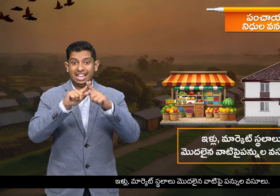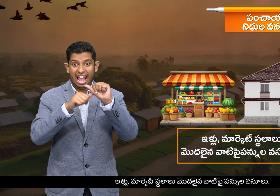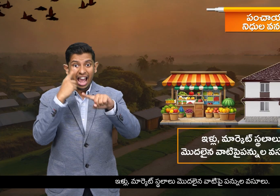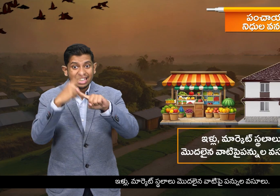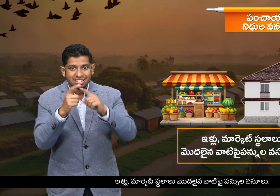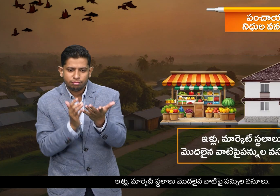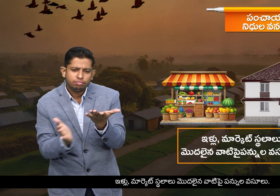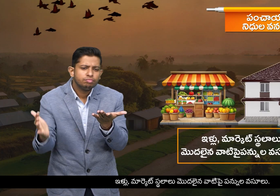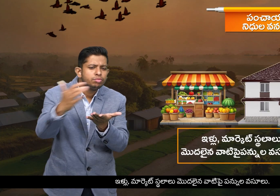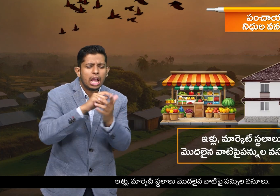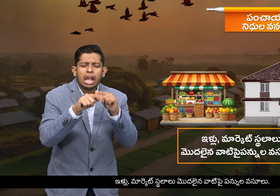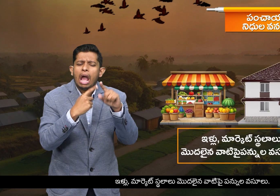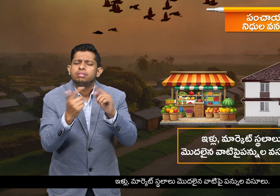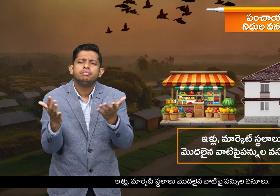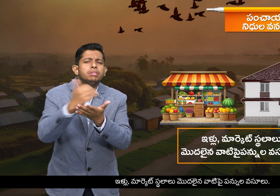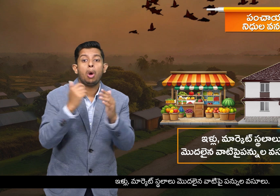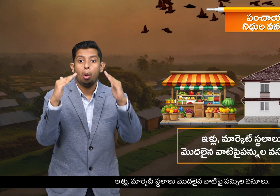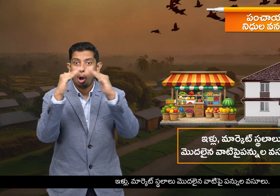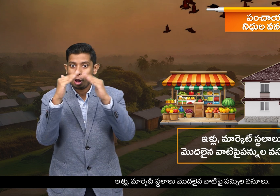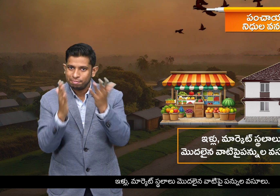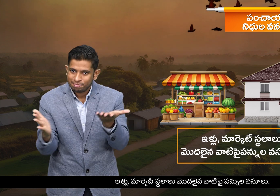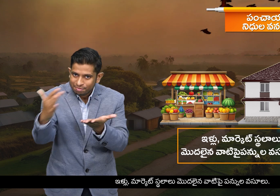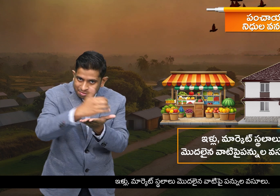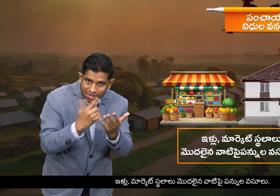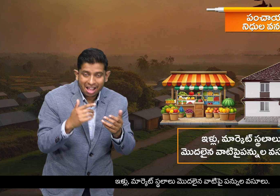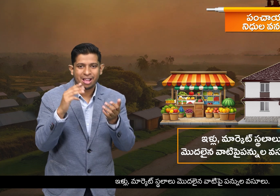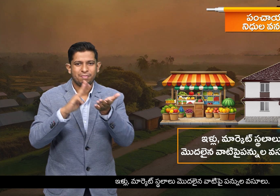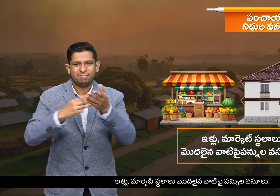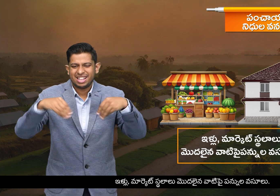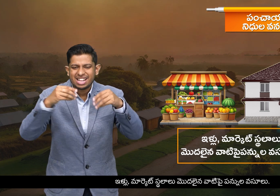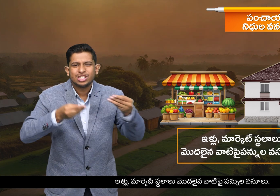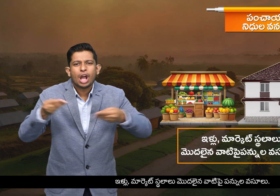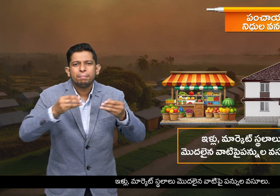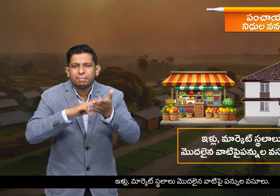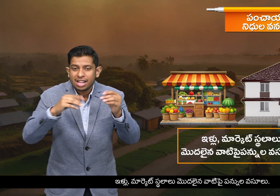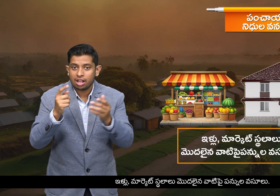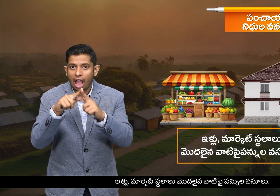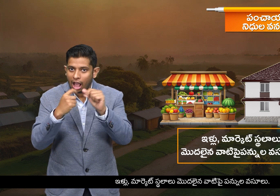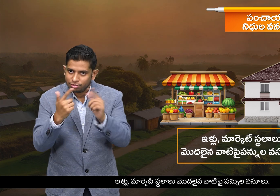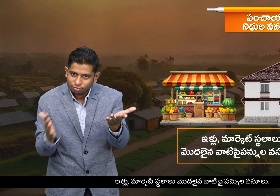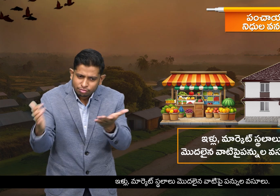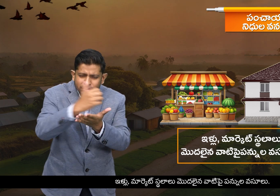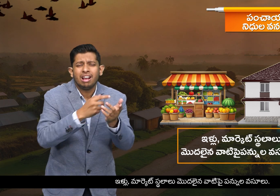ఇళ్ళు, మార్కెట్ స్థలాలు మొదలైన వాటిపై పన్నుల వసూలు.